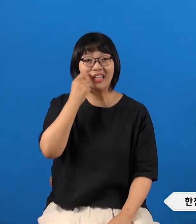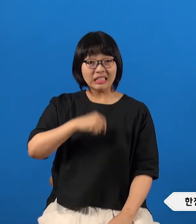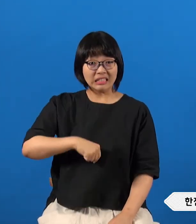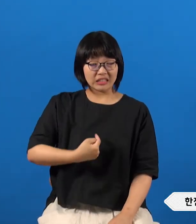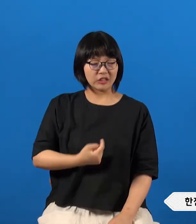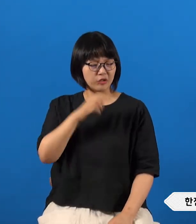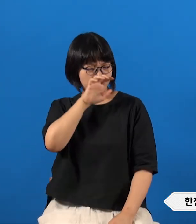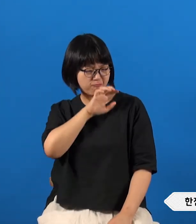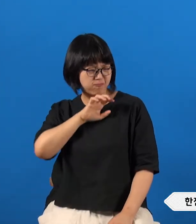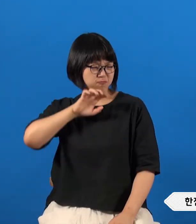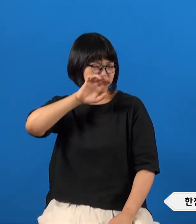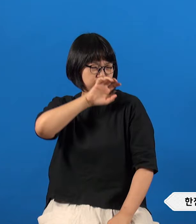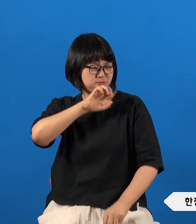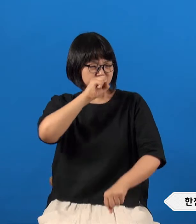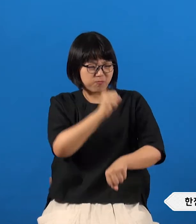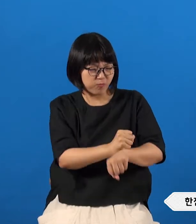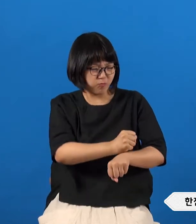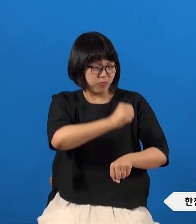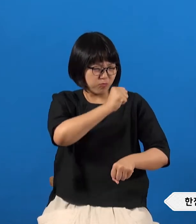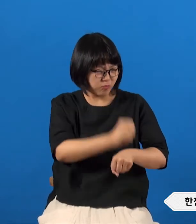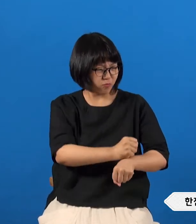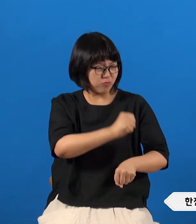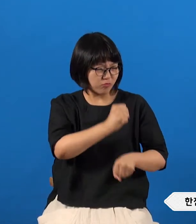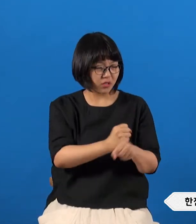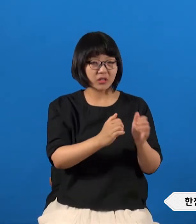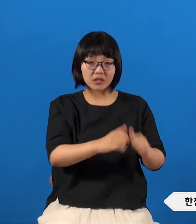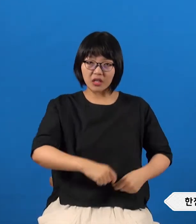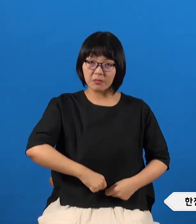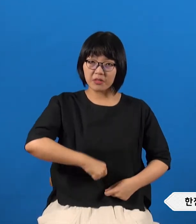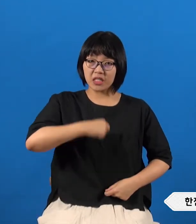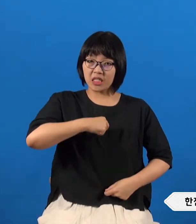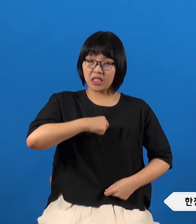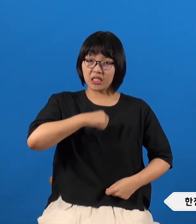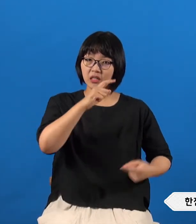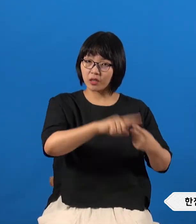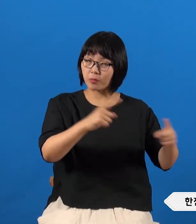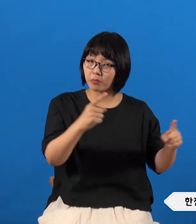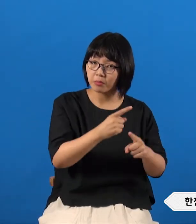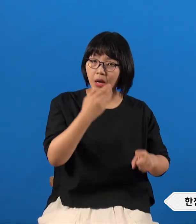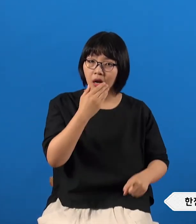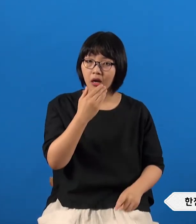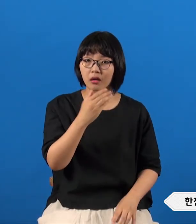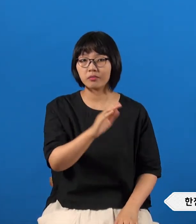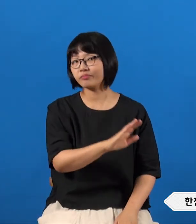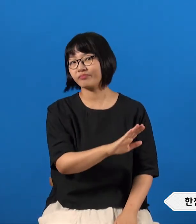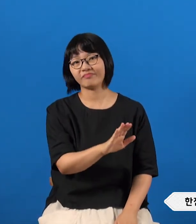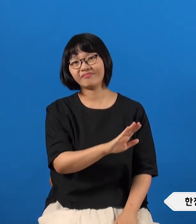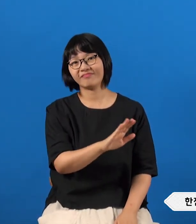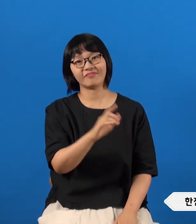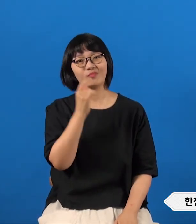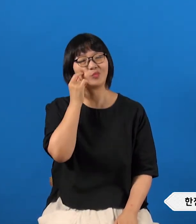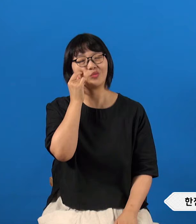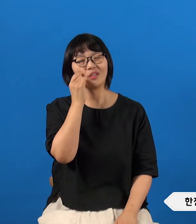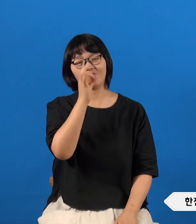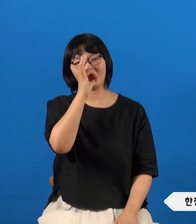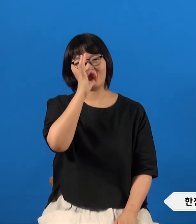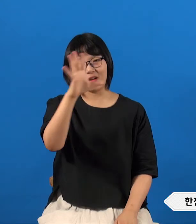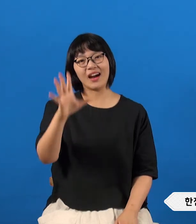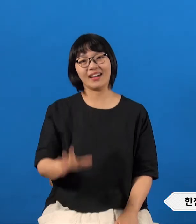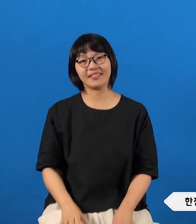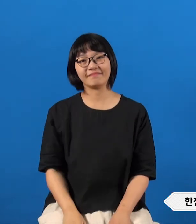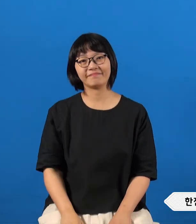고행을 한다고 인간의 어떤 의를 쌓는다고 우리가 죄의 굴레에서 벗어날 수가 없습니다.